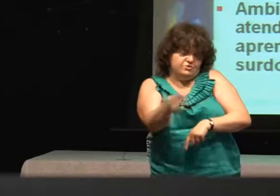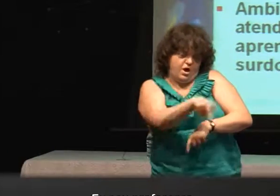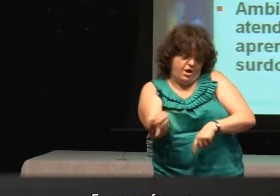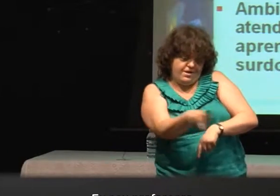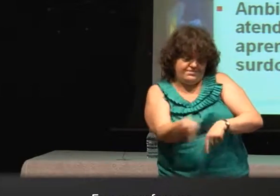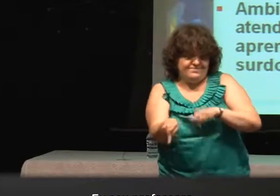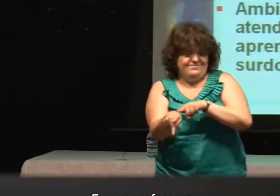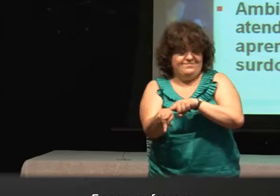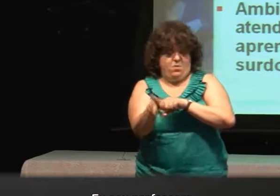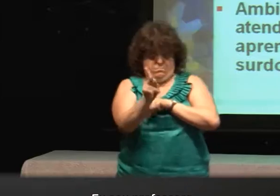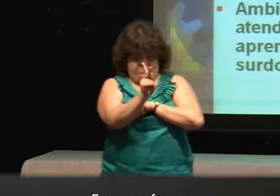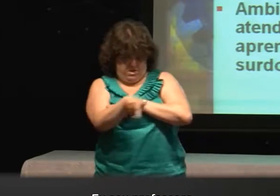Eu sou professora,